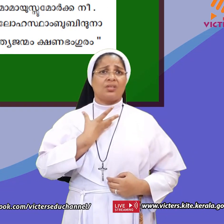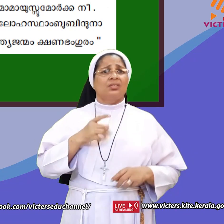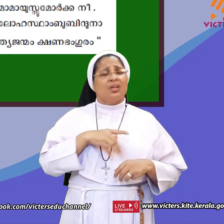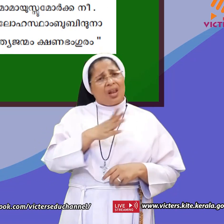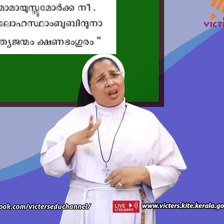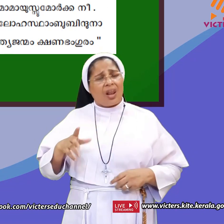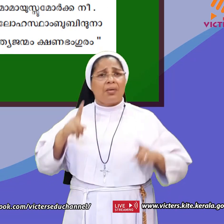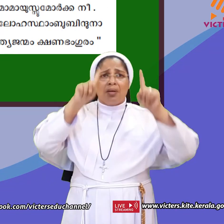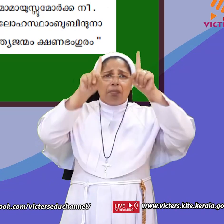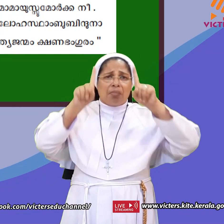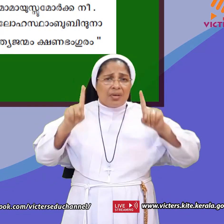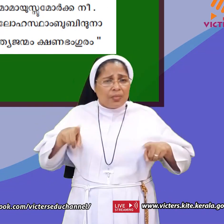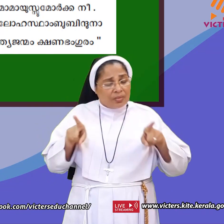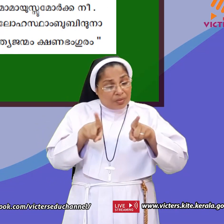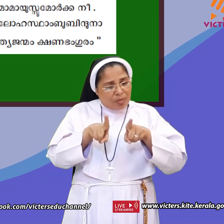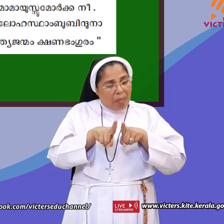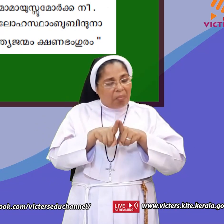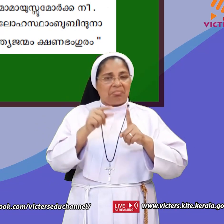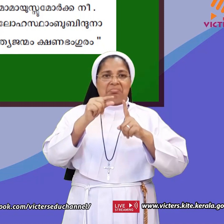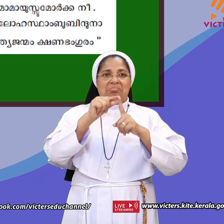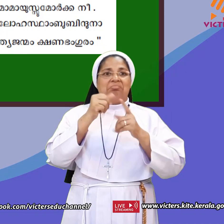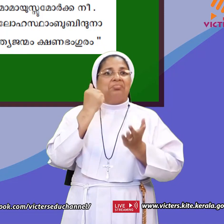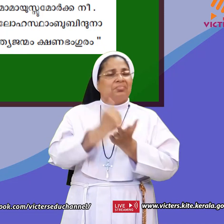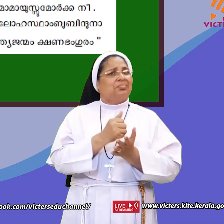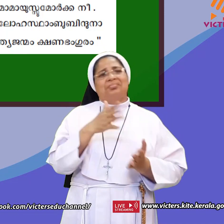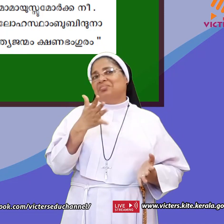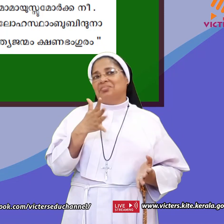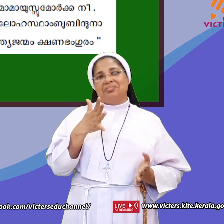ആയുസ്സും വേഗത്തിൽ നഷ്ടപ്പെടുന്നതാണ്.